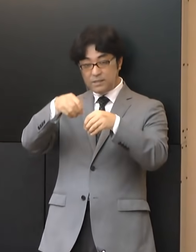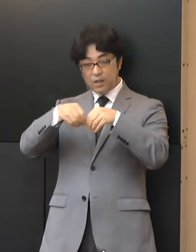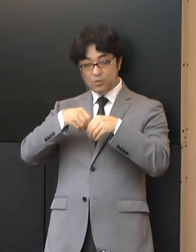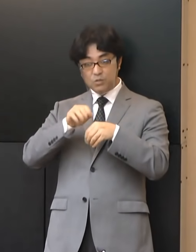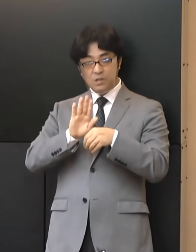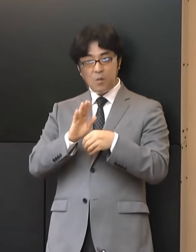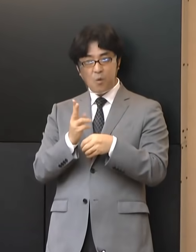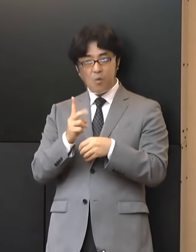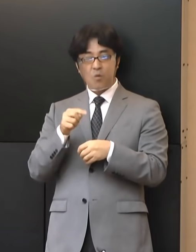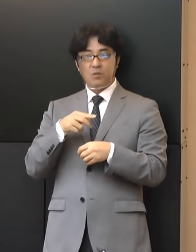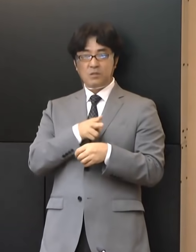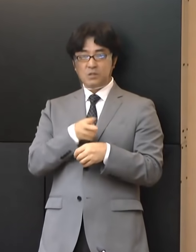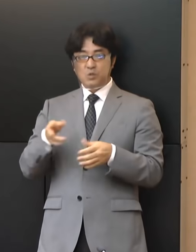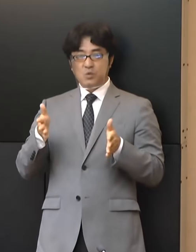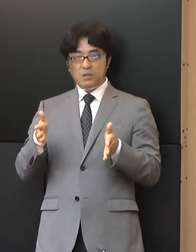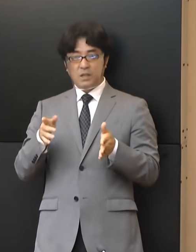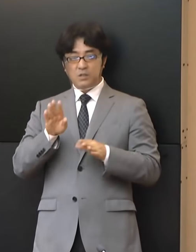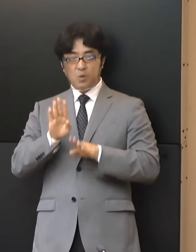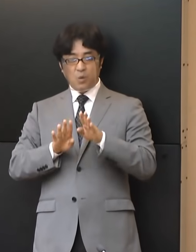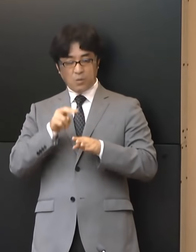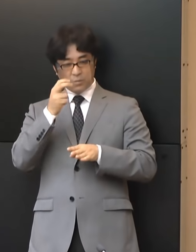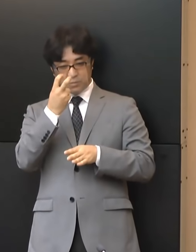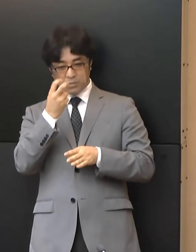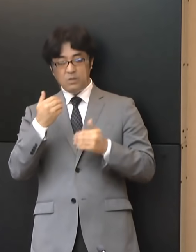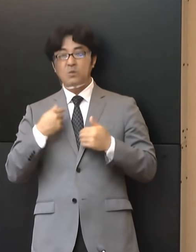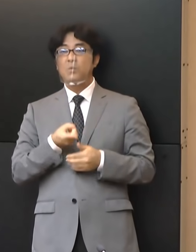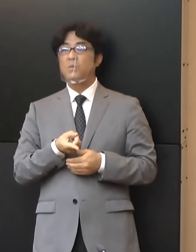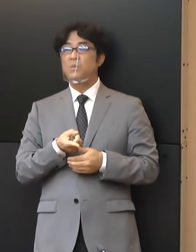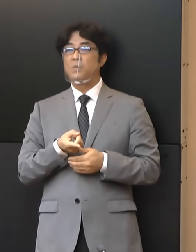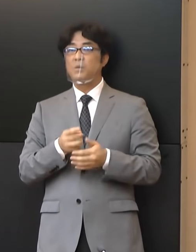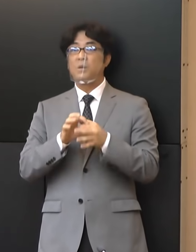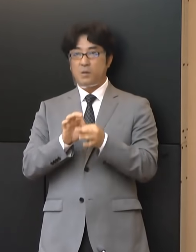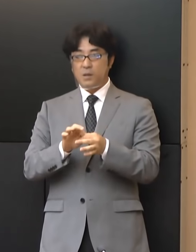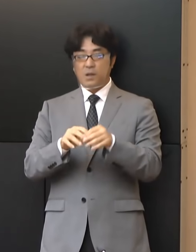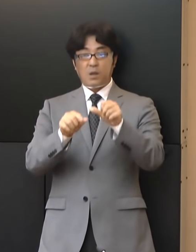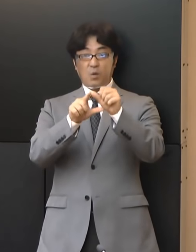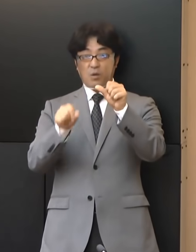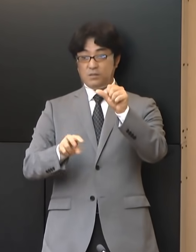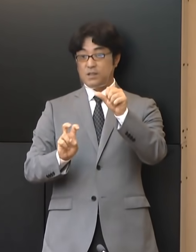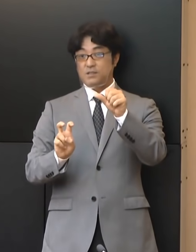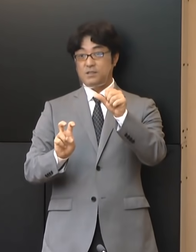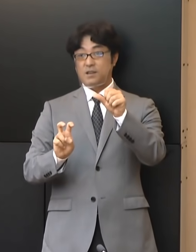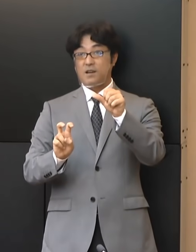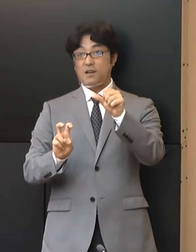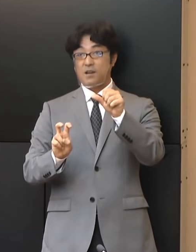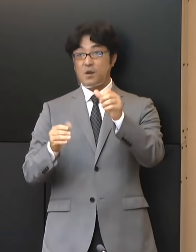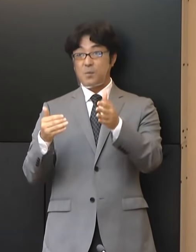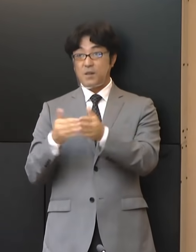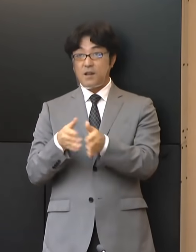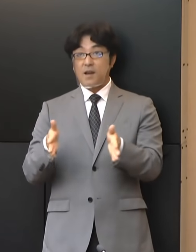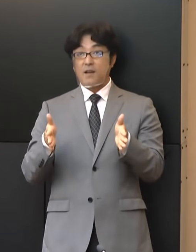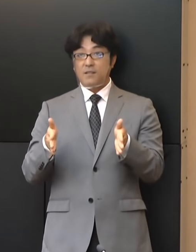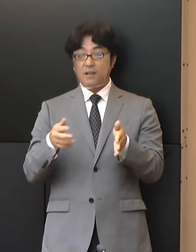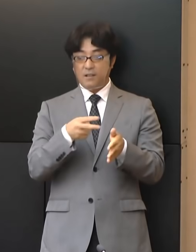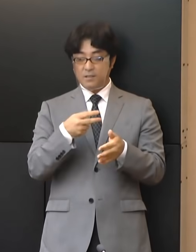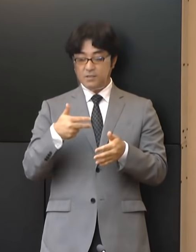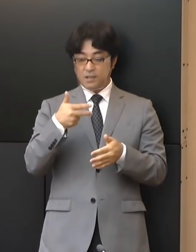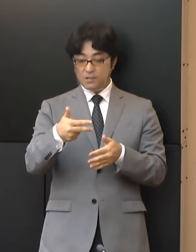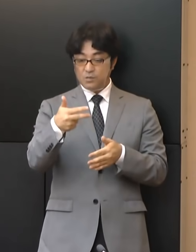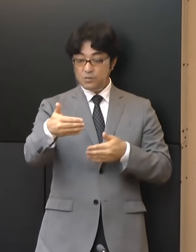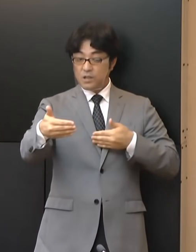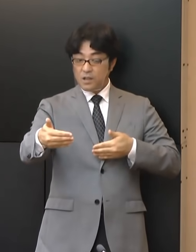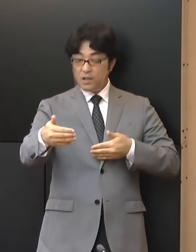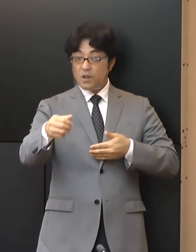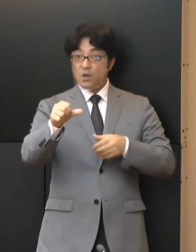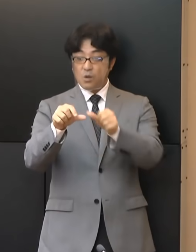学的に考えると、おそらくこの5月20日までの2週間は絶対必要であると私はその